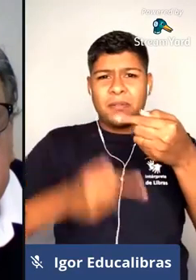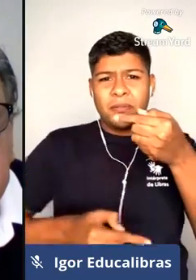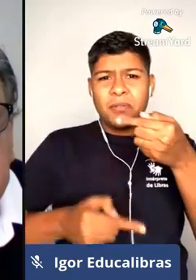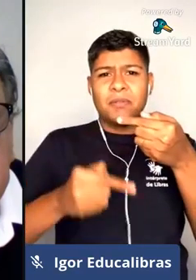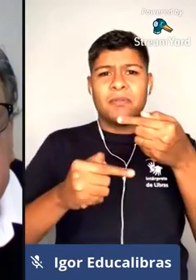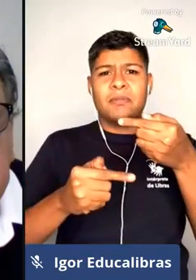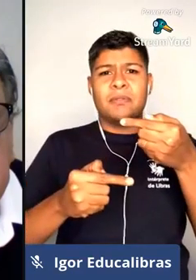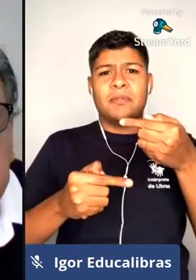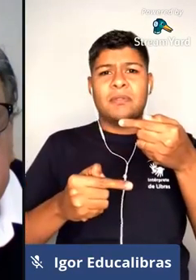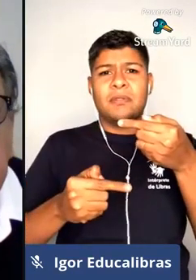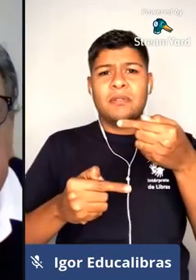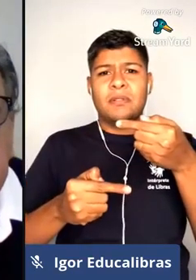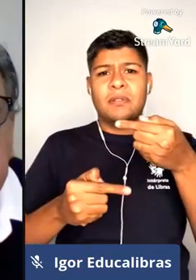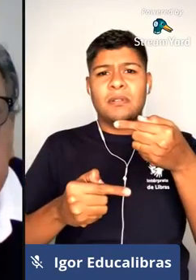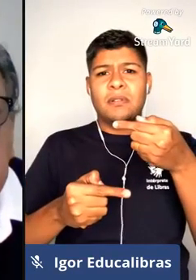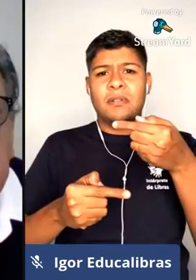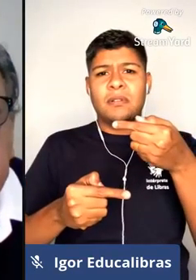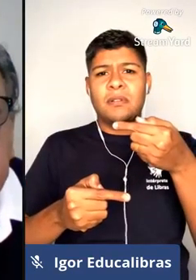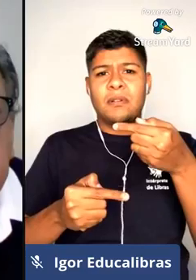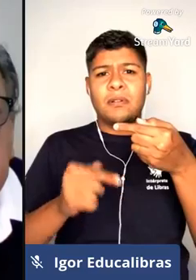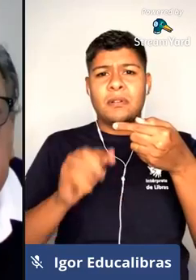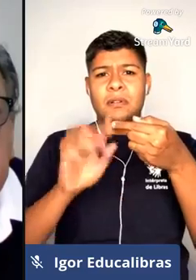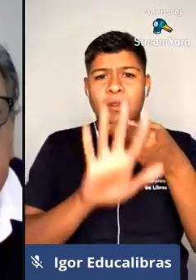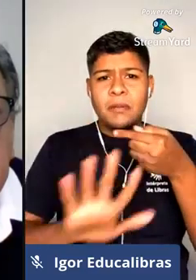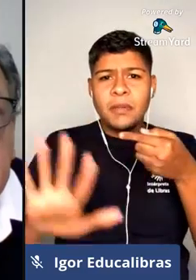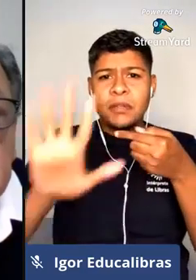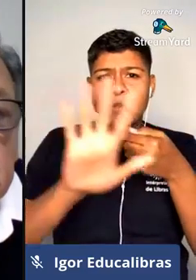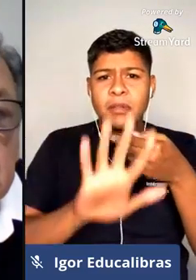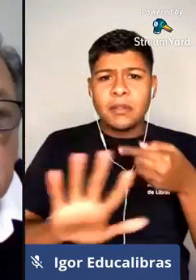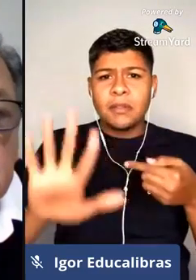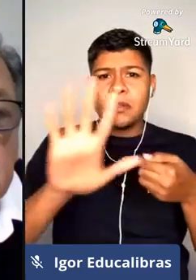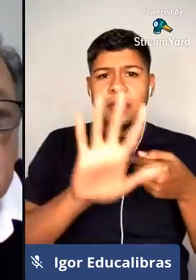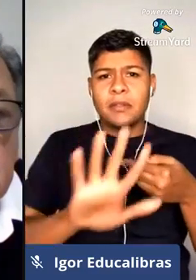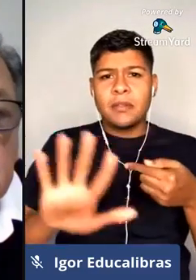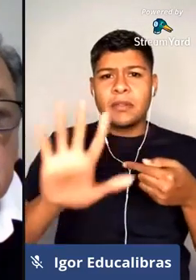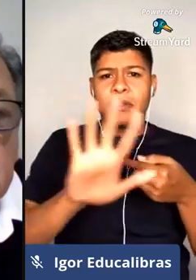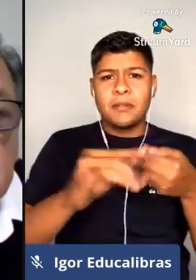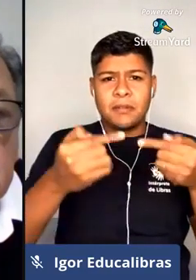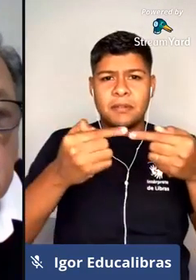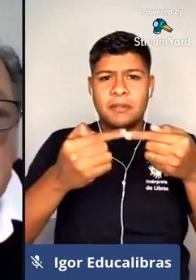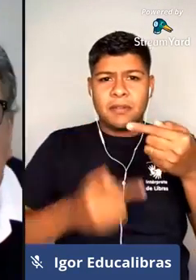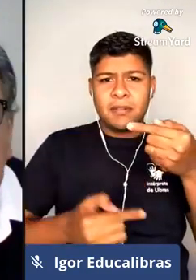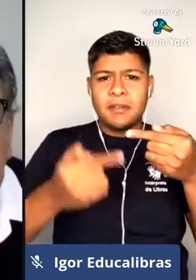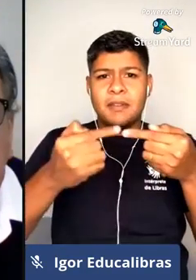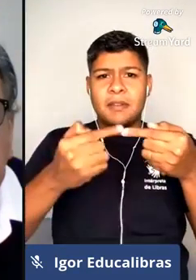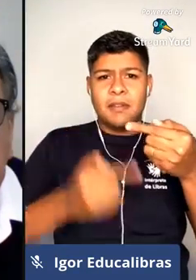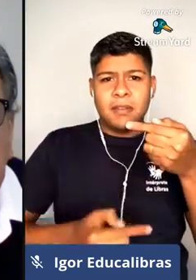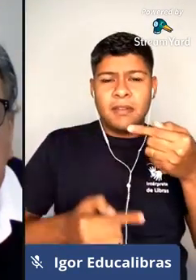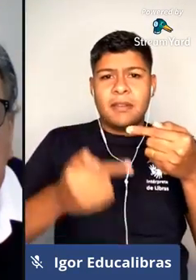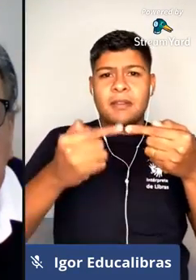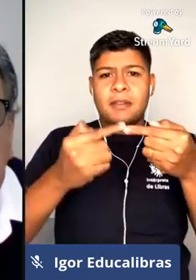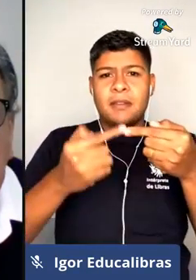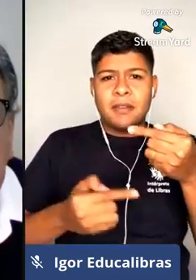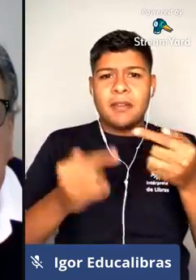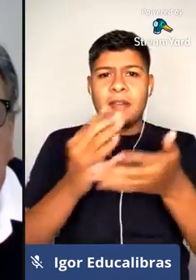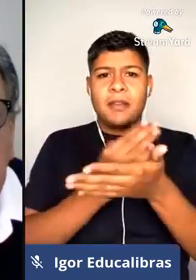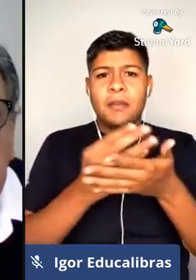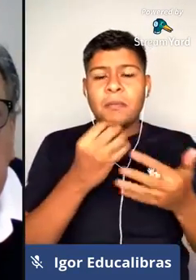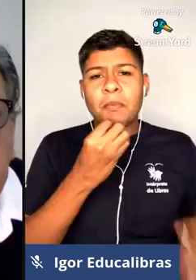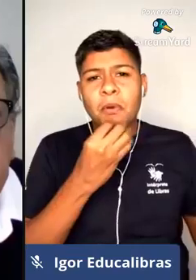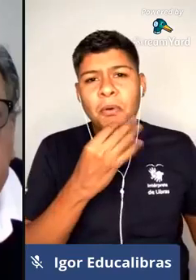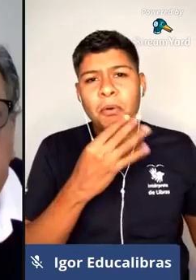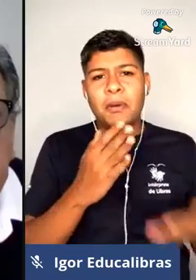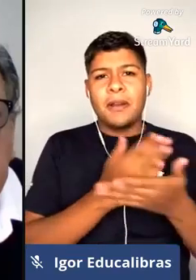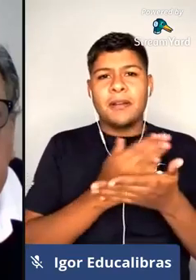o som. Vamos ver, vamos falar mais pausadamente. E a imagem do Igor também está picando muito, viu? Tem hora que está boa e tem hora que não